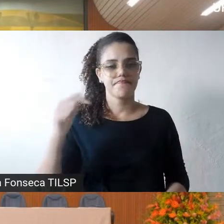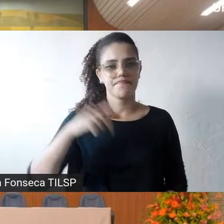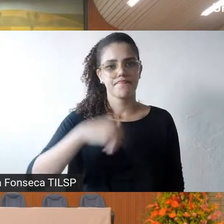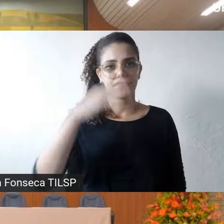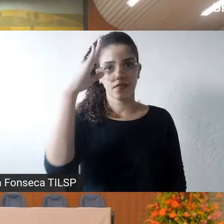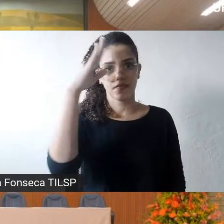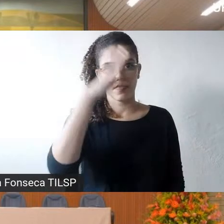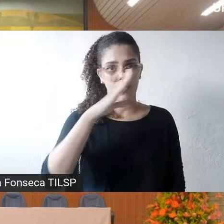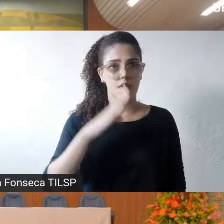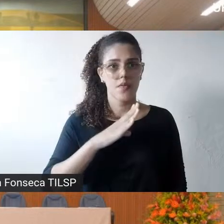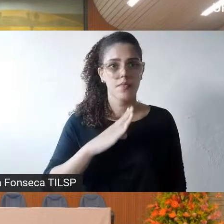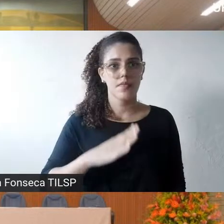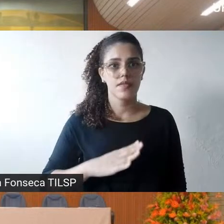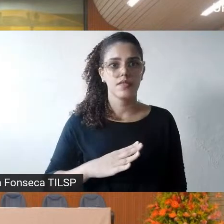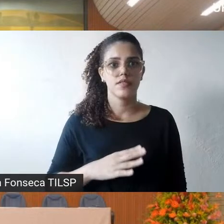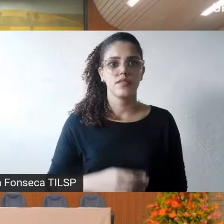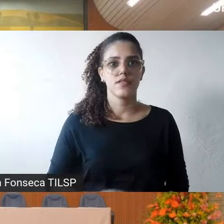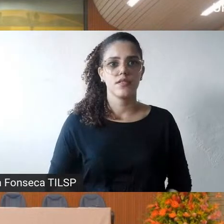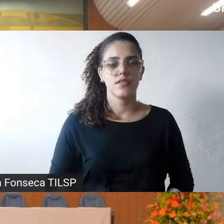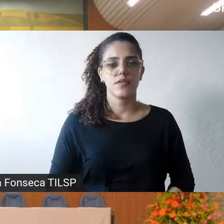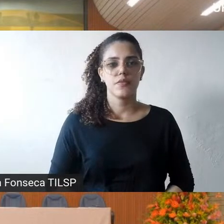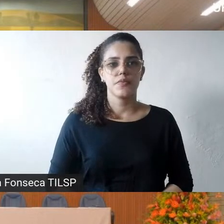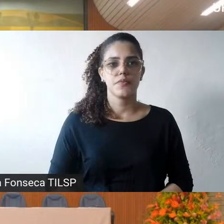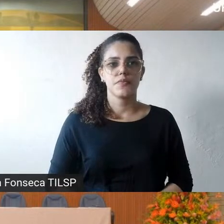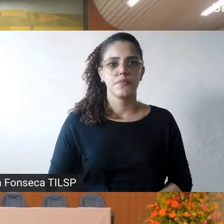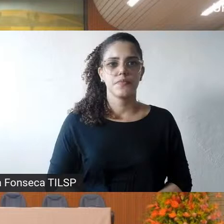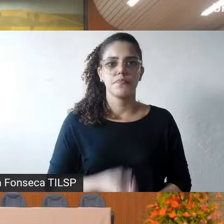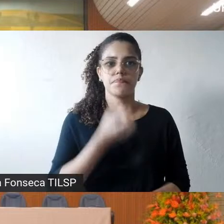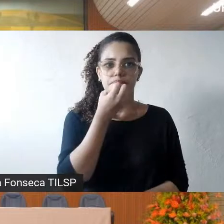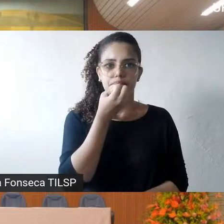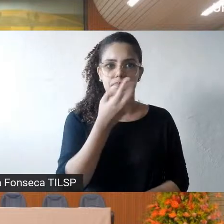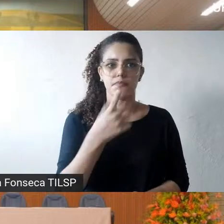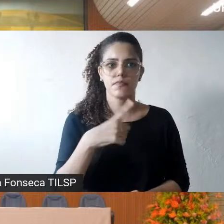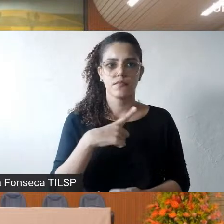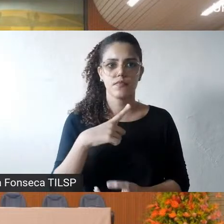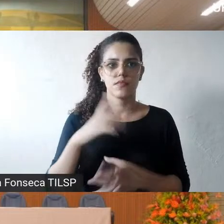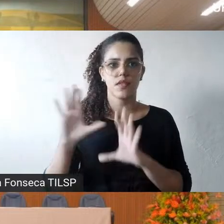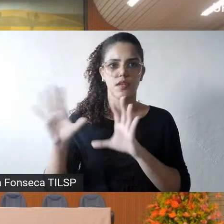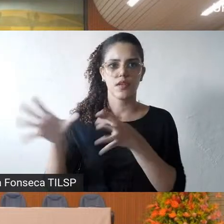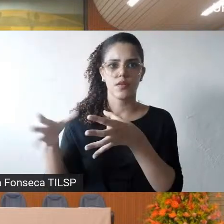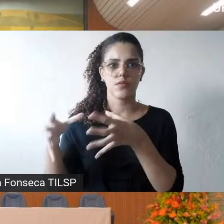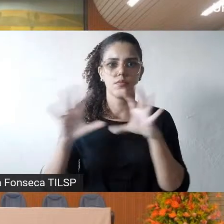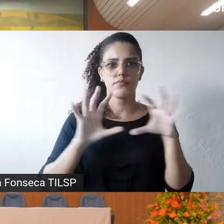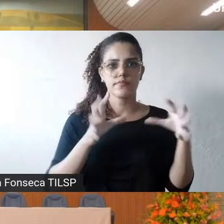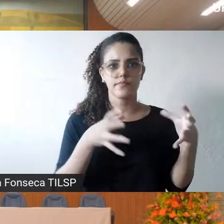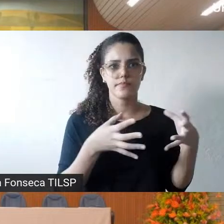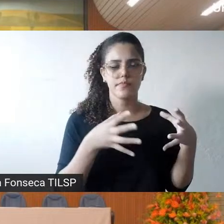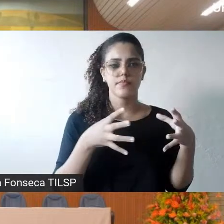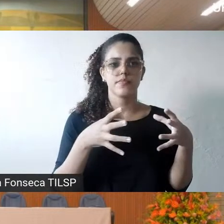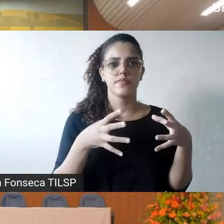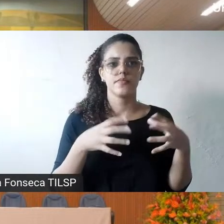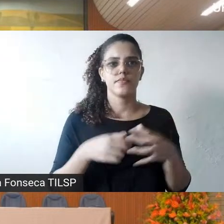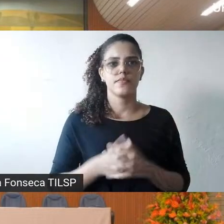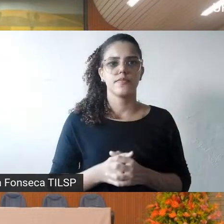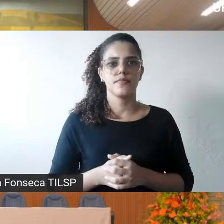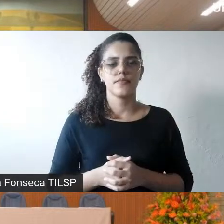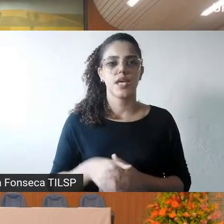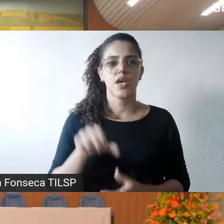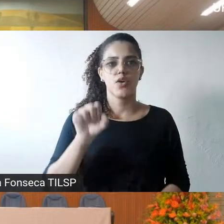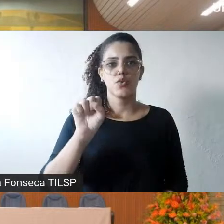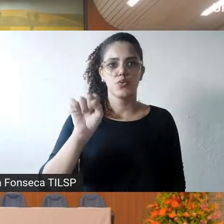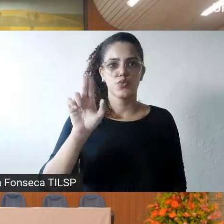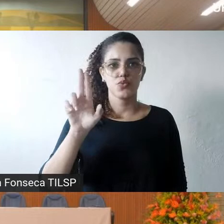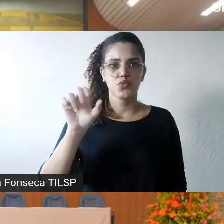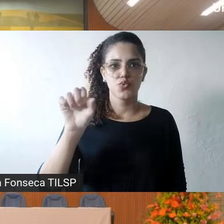felizmente, tem dois agrupamentos públicos que estão segurando essa tragédia. O nosso Sistema Único de Saúde, o maior